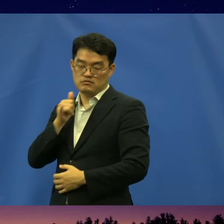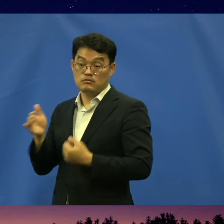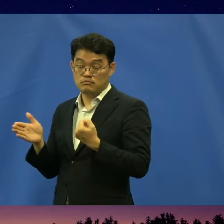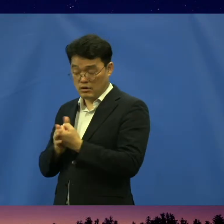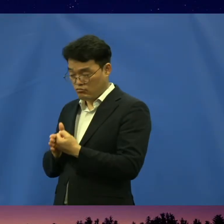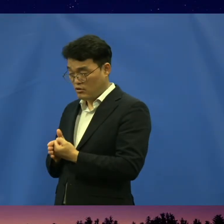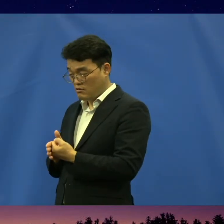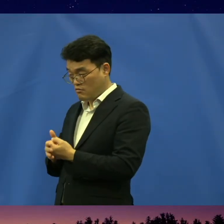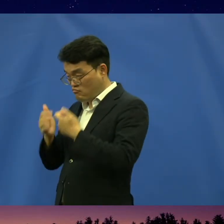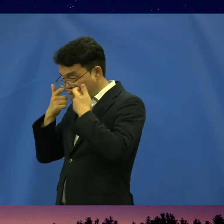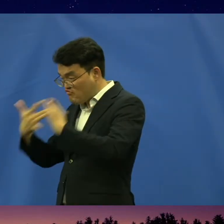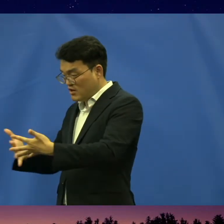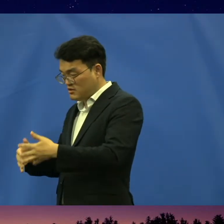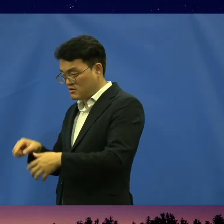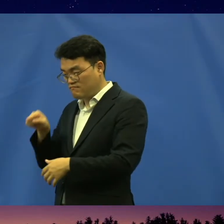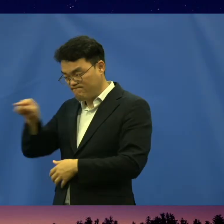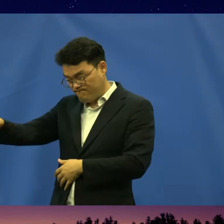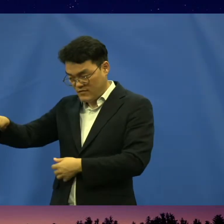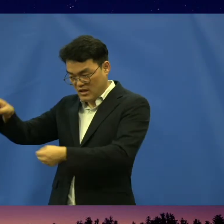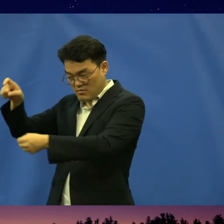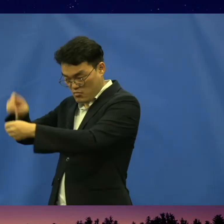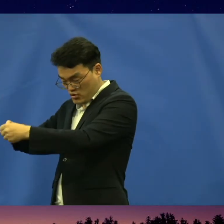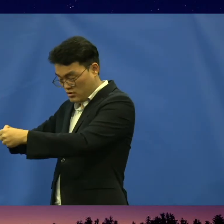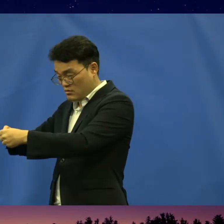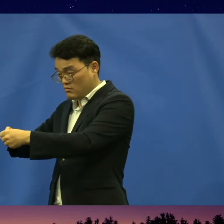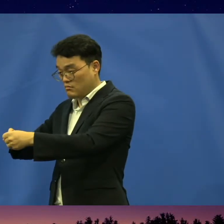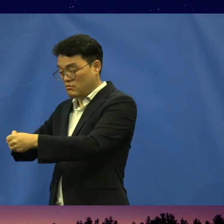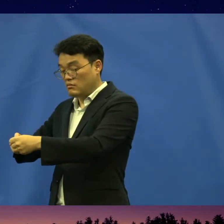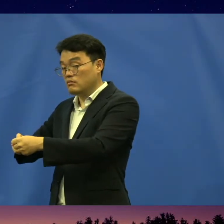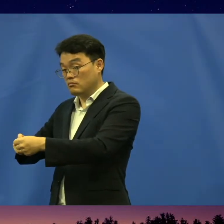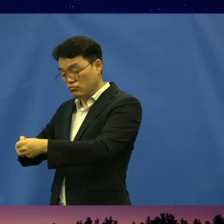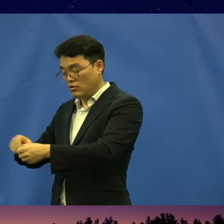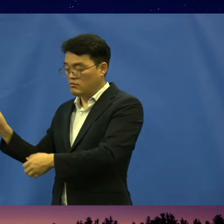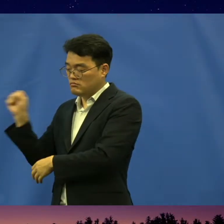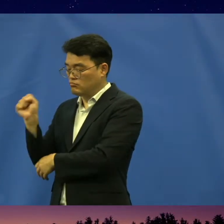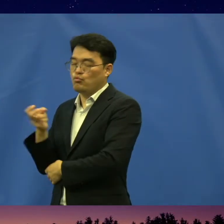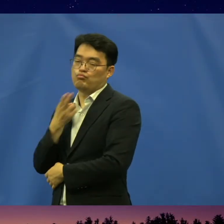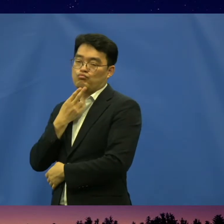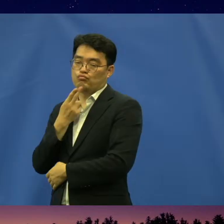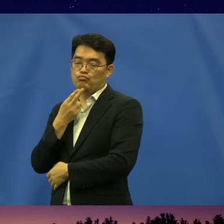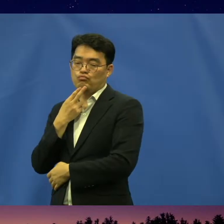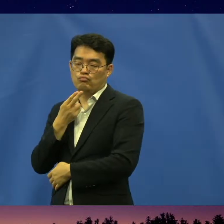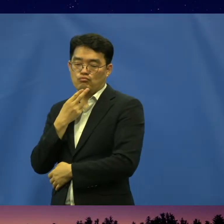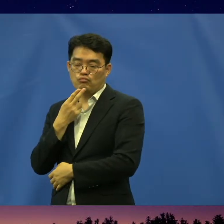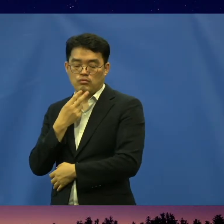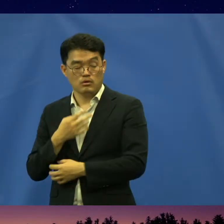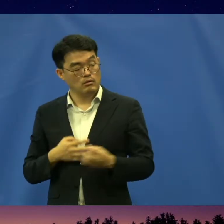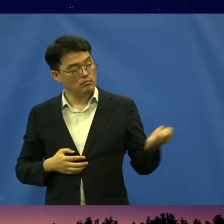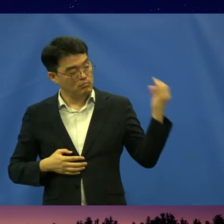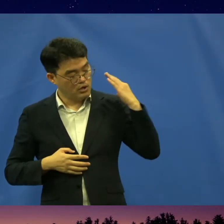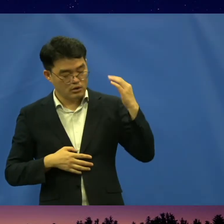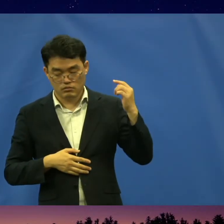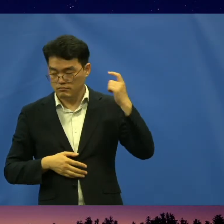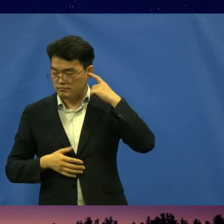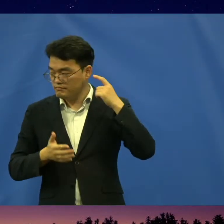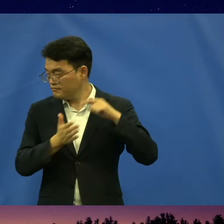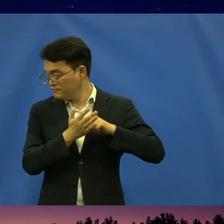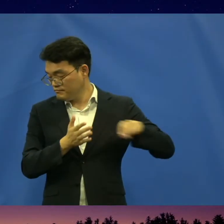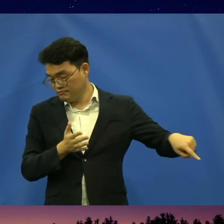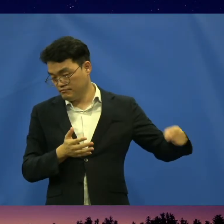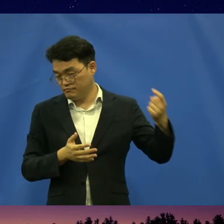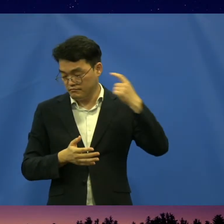포기할 만한 상황들을 넘나들었어요. 그는 누가 무슨 소리를 해도 그는 성벽 재건이에요. 그의 비전이요, 사는